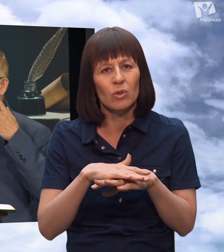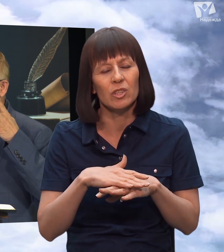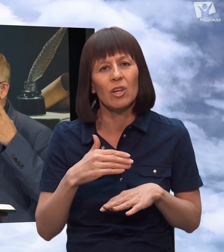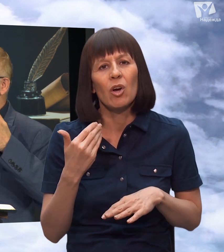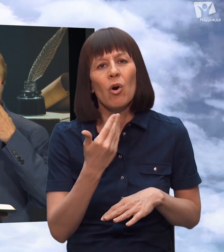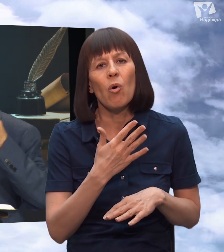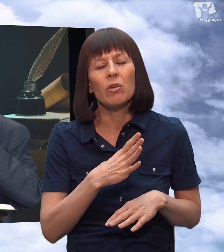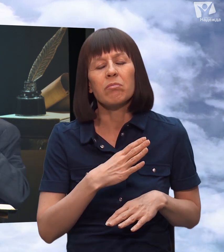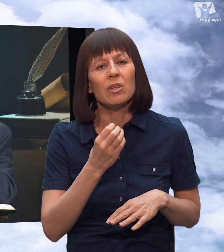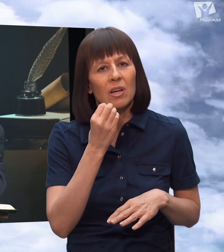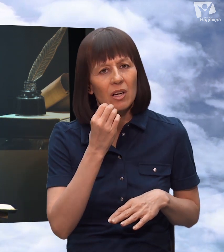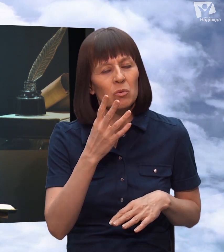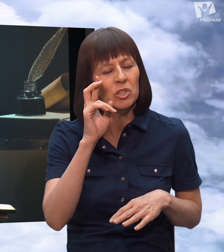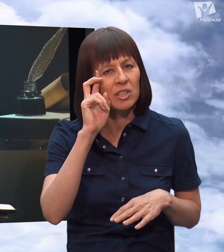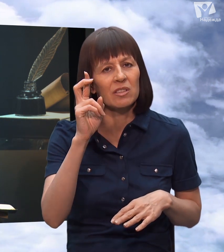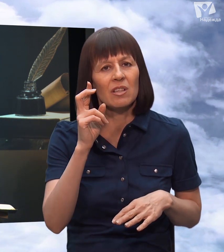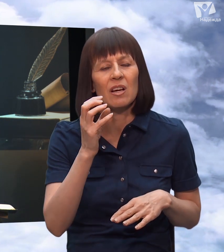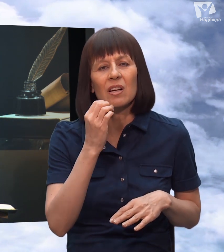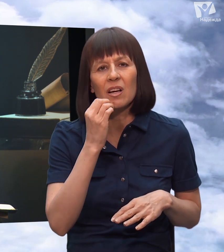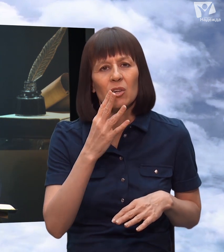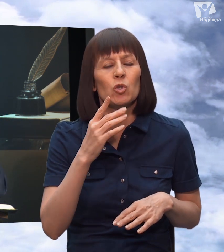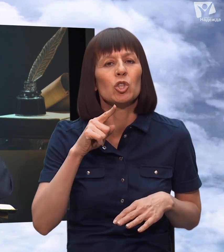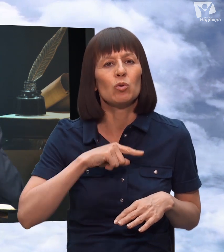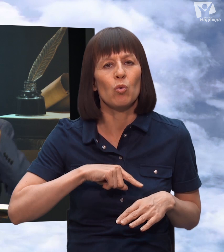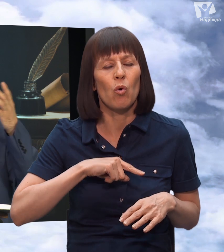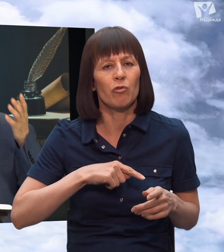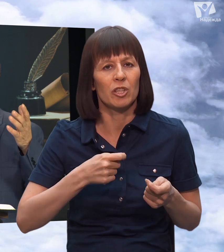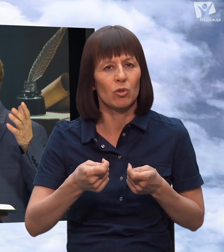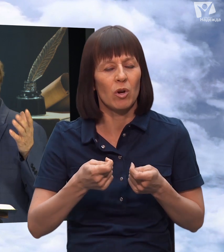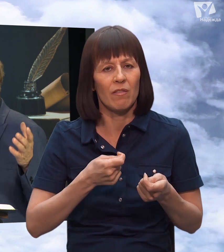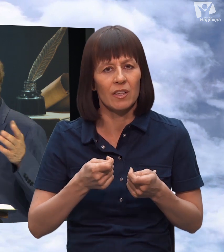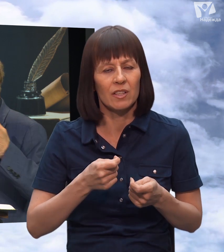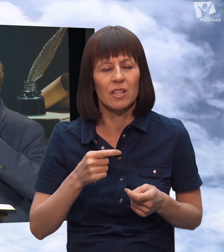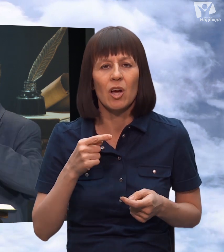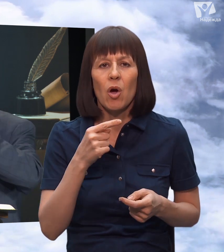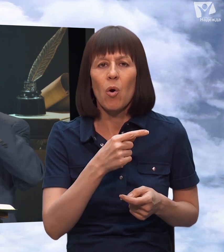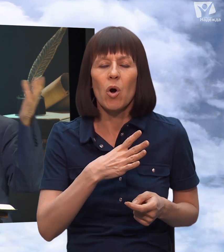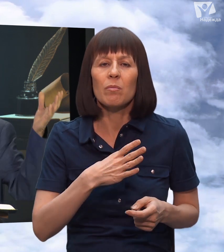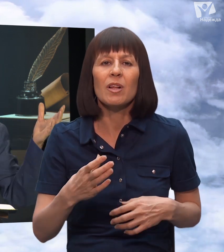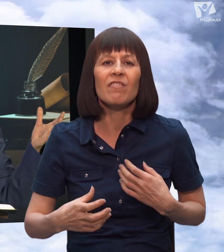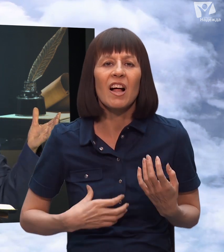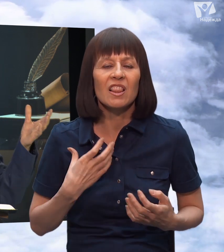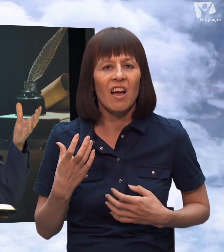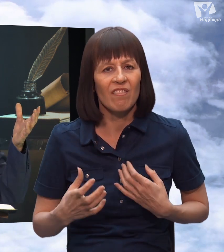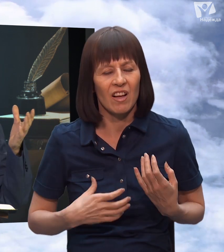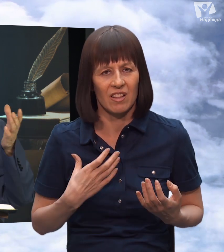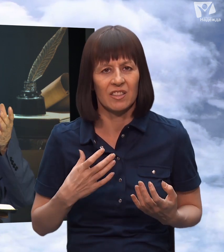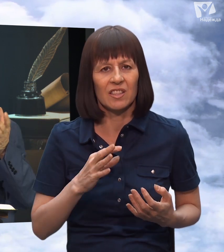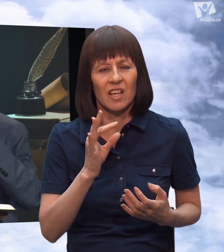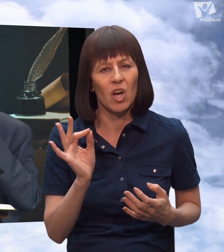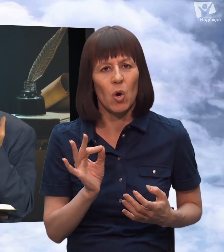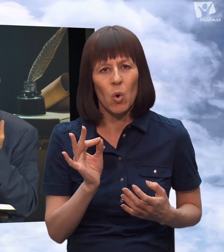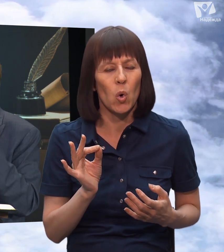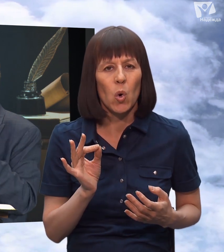очень хорошим духовным лидером народа он волновался состояние народа и смотря вокруг